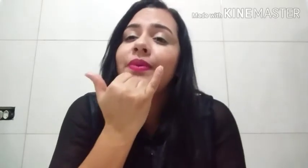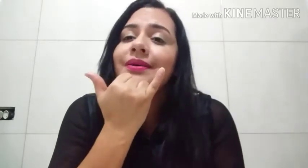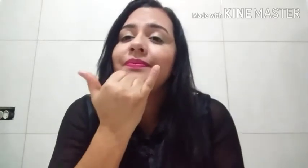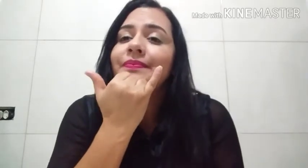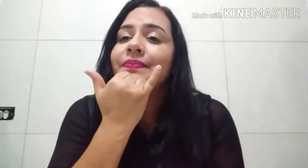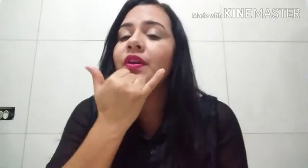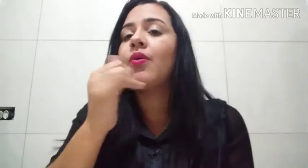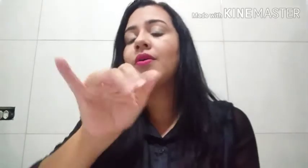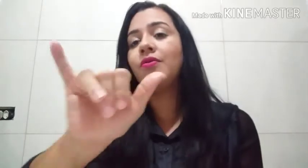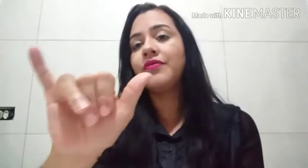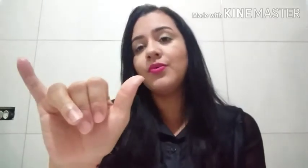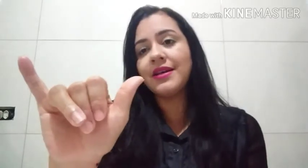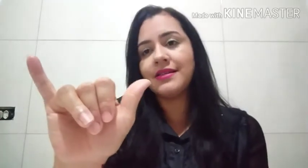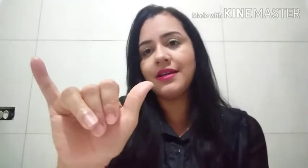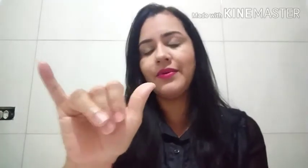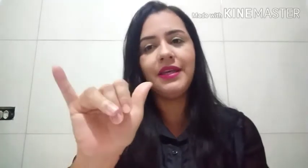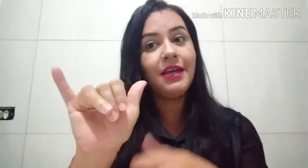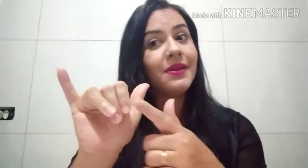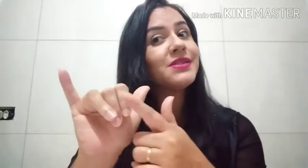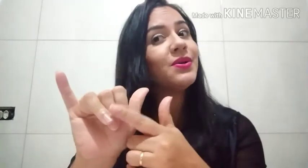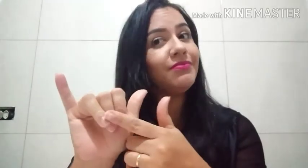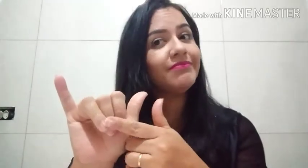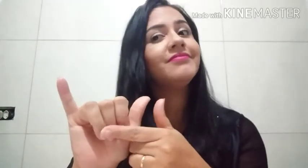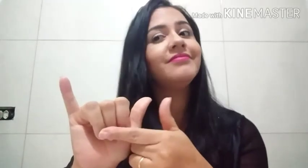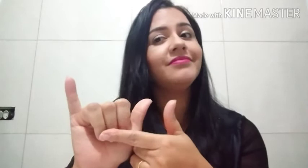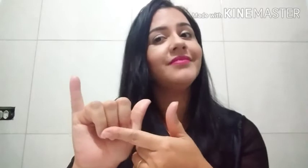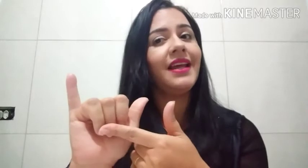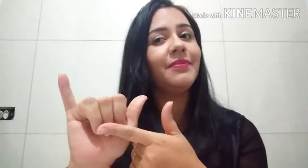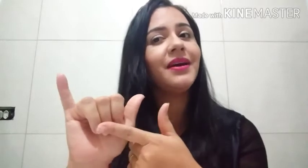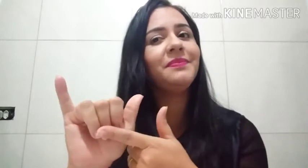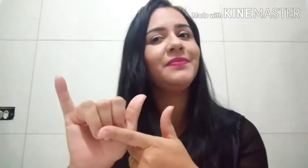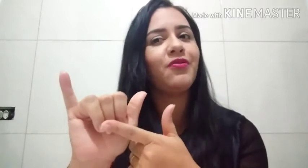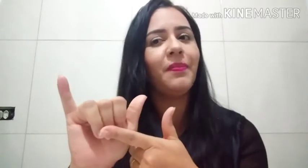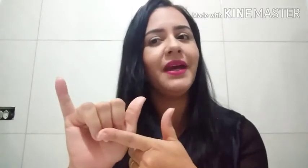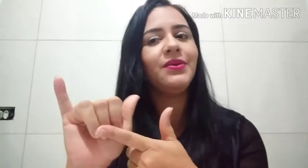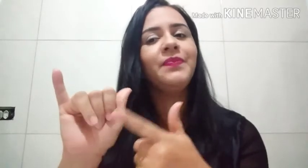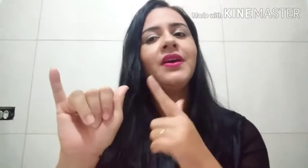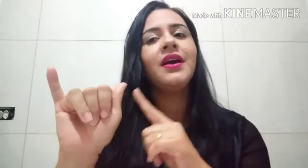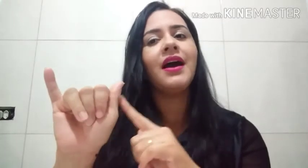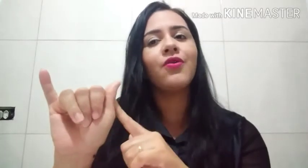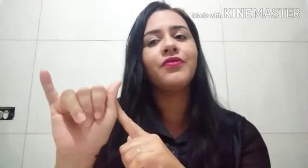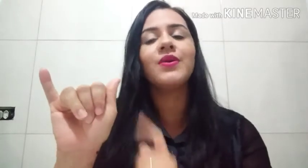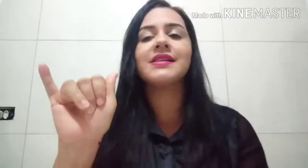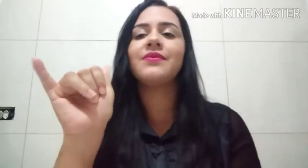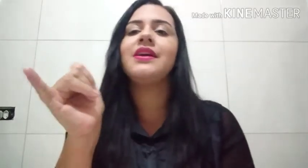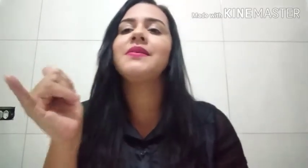Desculpa. Com a configuração em Y. Lembra do alfabeto? A configuração em Y.